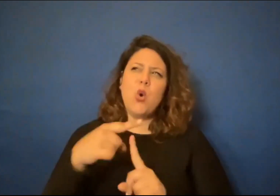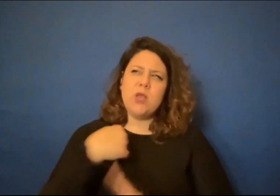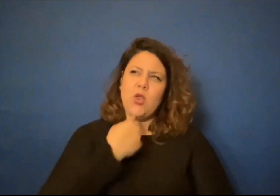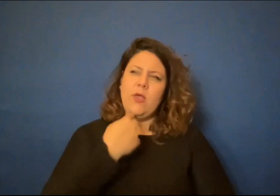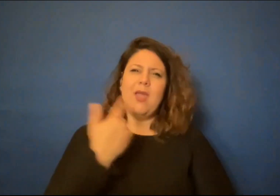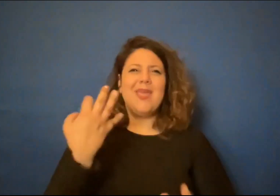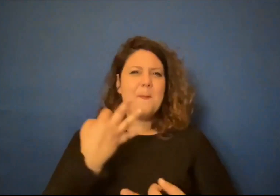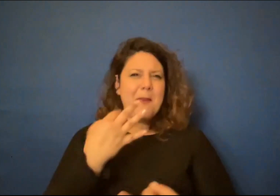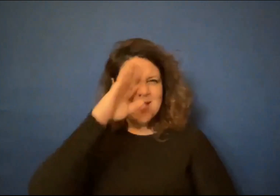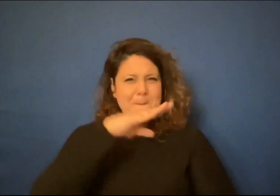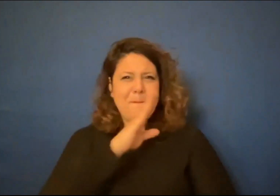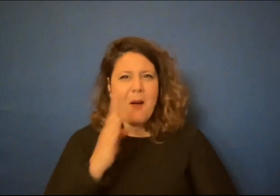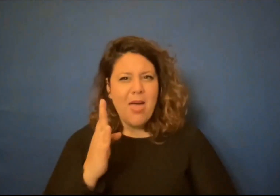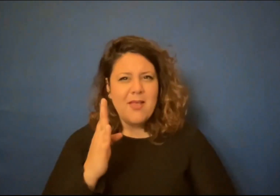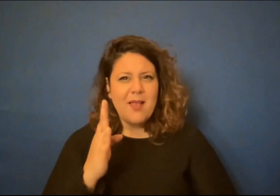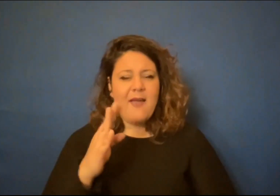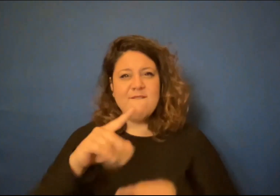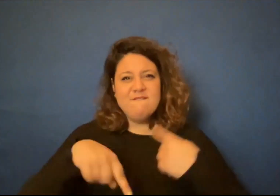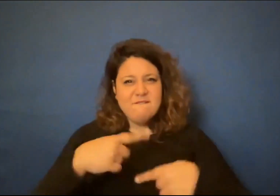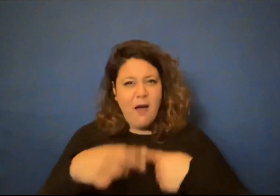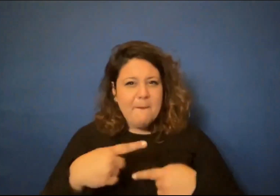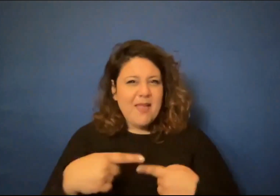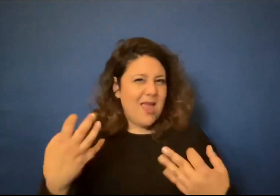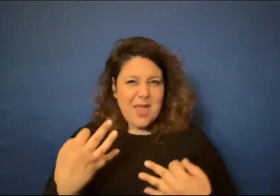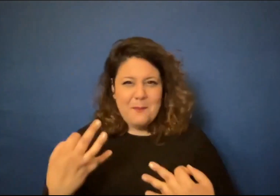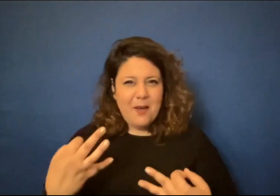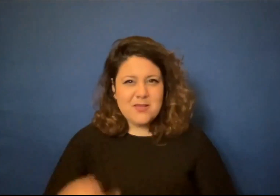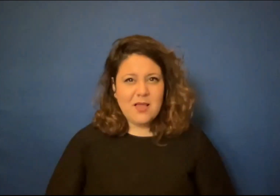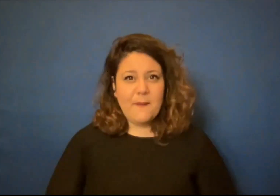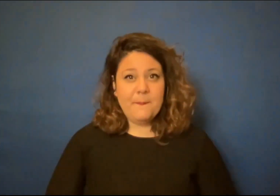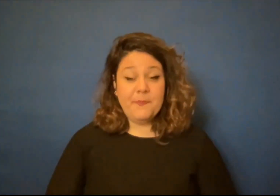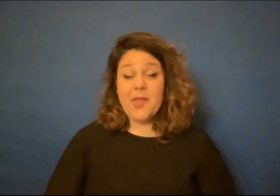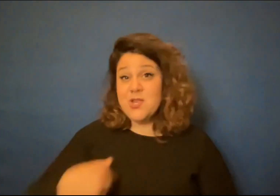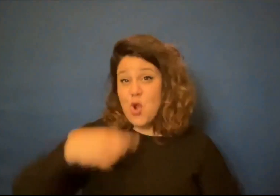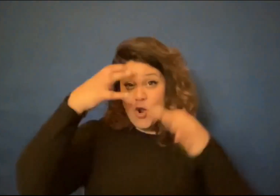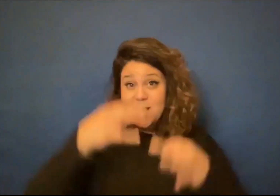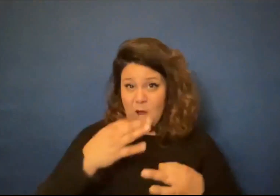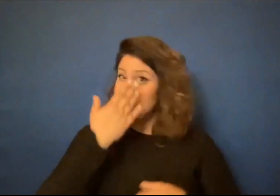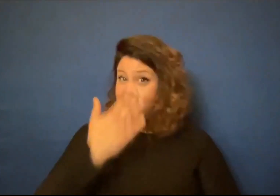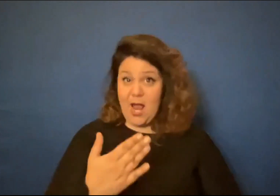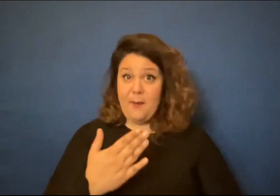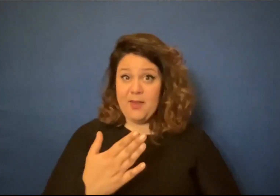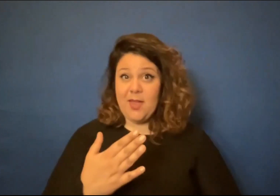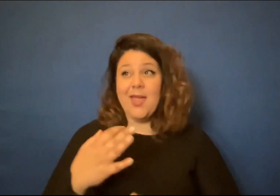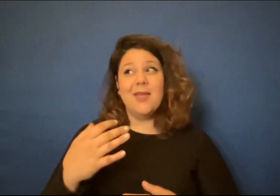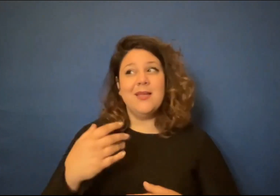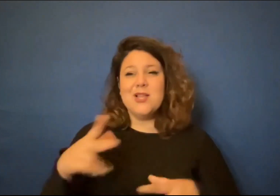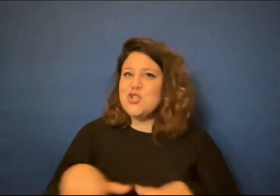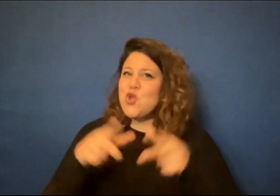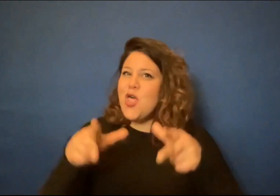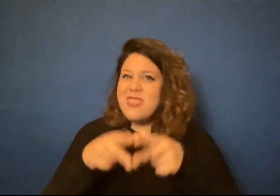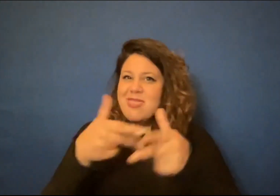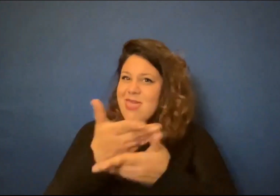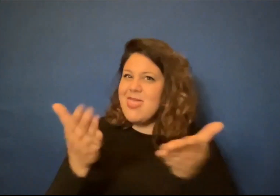padres y las familias de los acosados? Yo creo, sinceramente, que socialmente falla algo, ¿no?